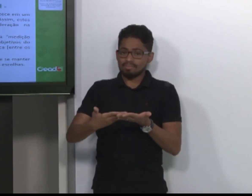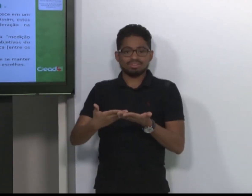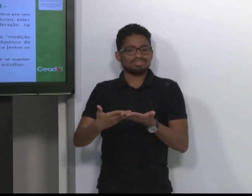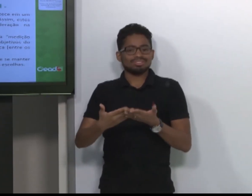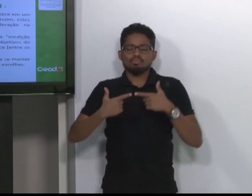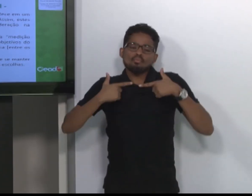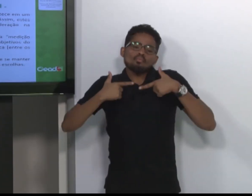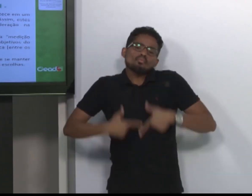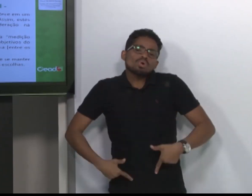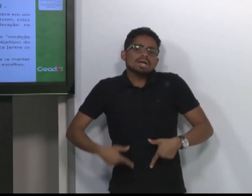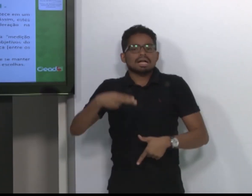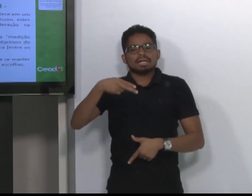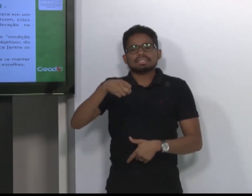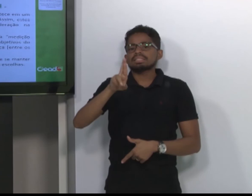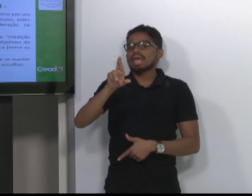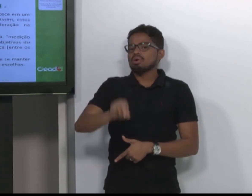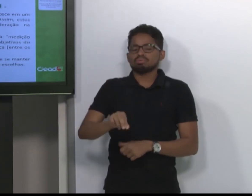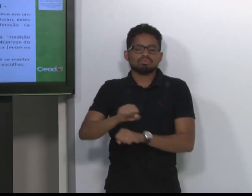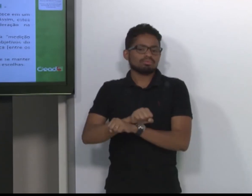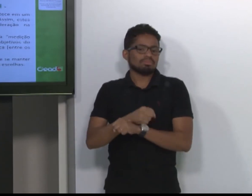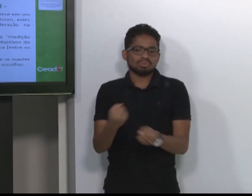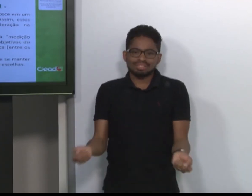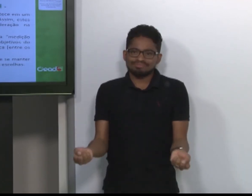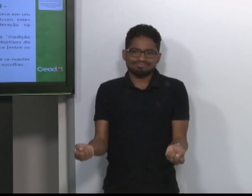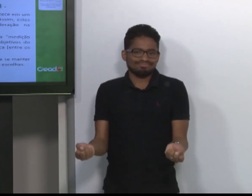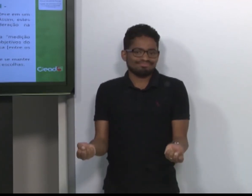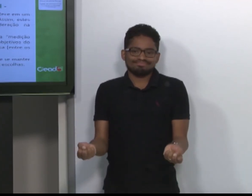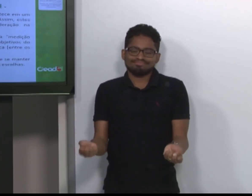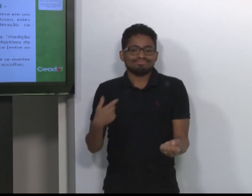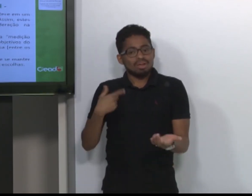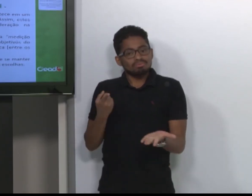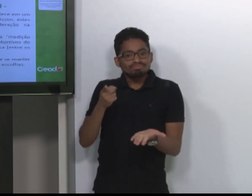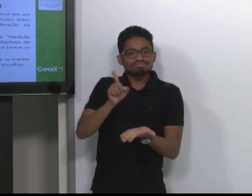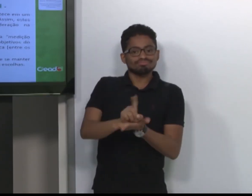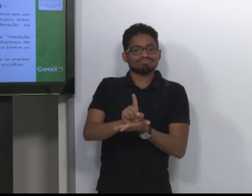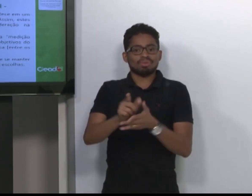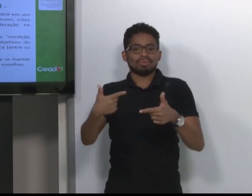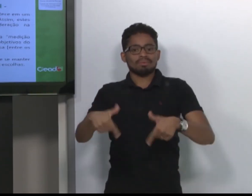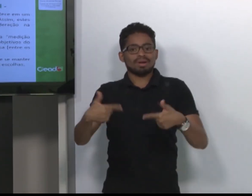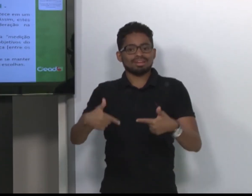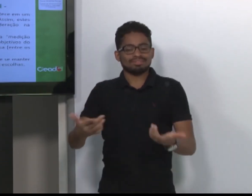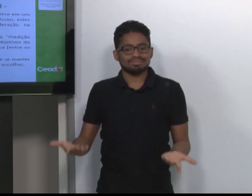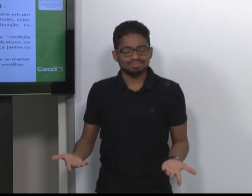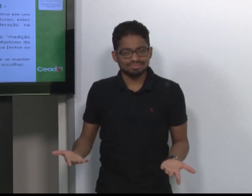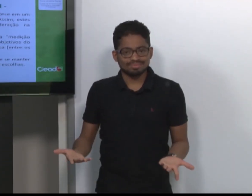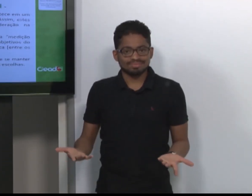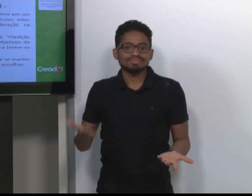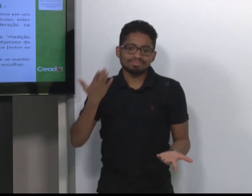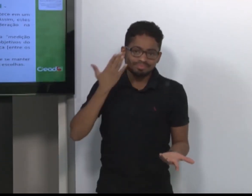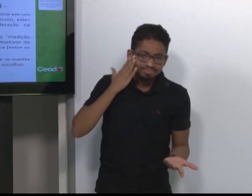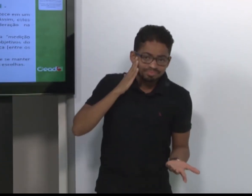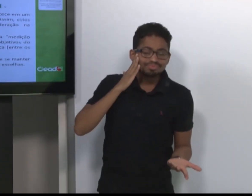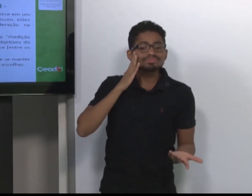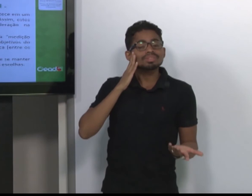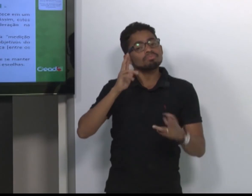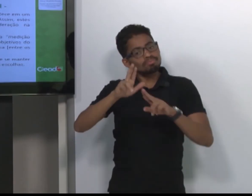Por isso, como tradutor-intérprete, eu não estou neutro. Isso é impossível. Eu estou ali, eu